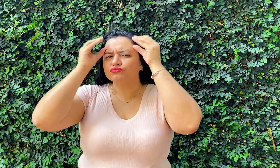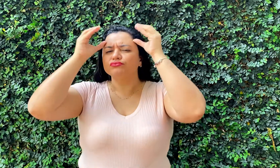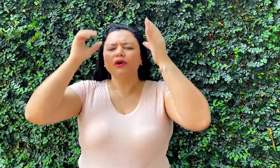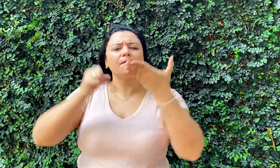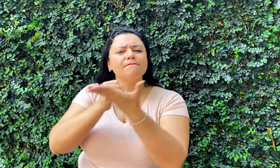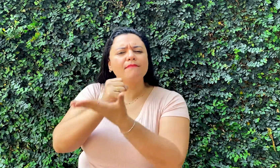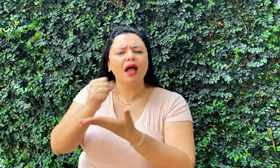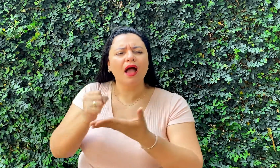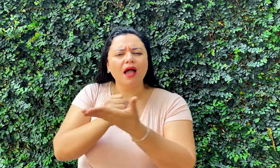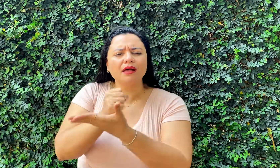Olá, tudo bem?